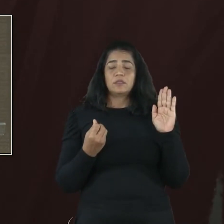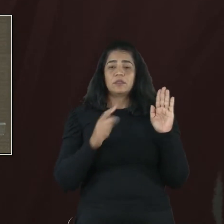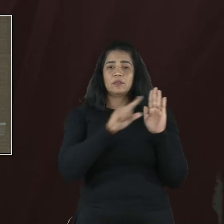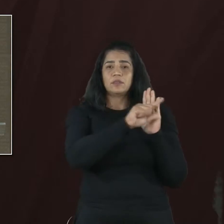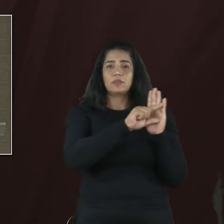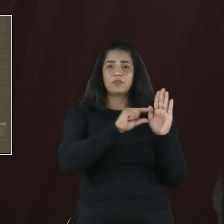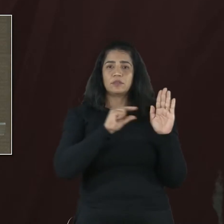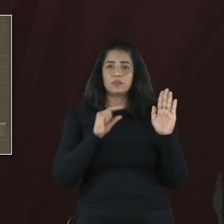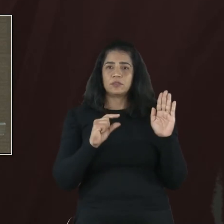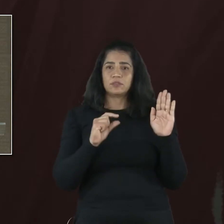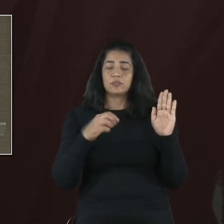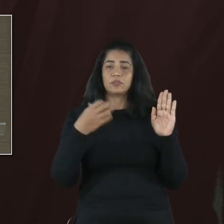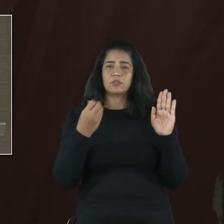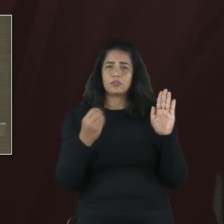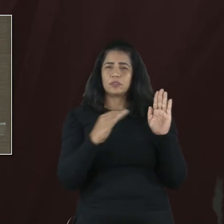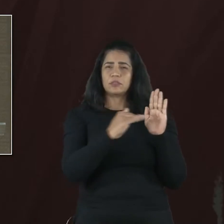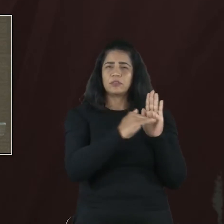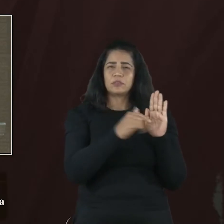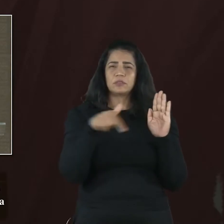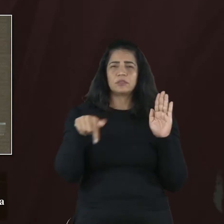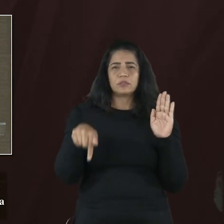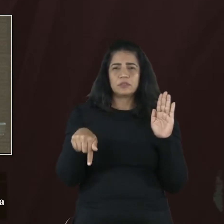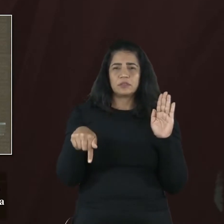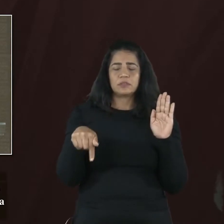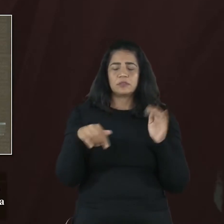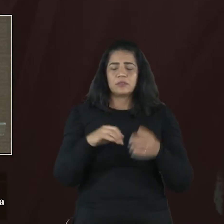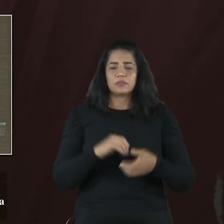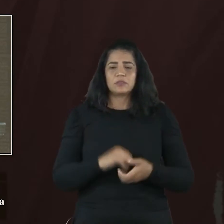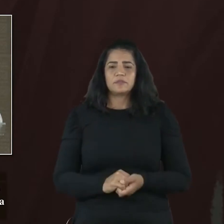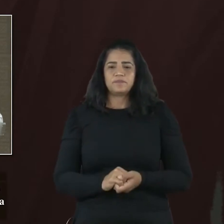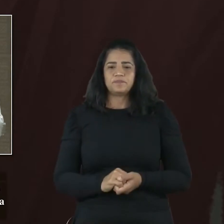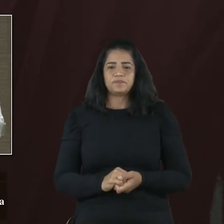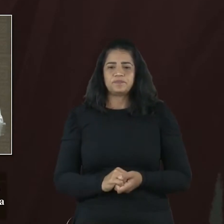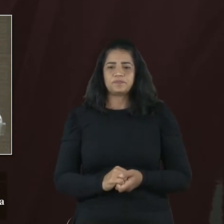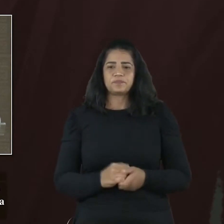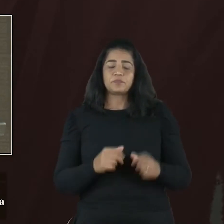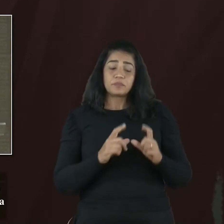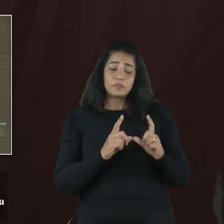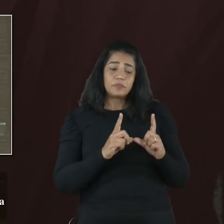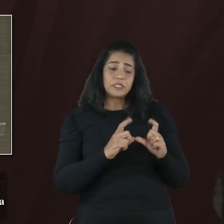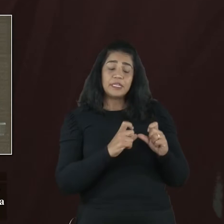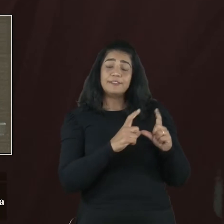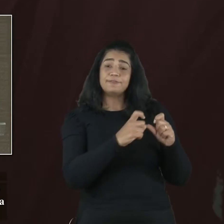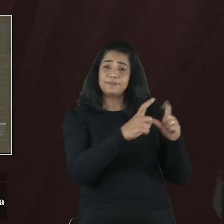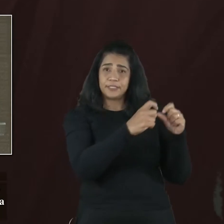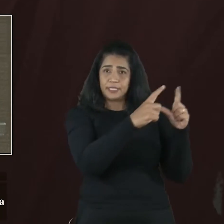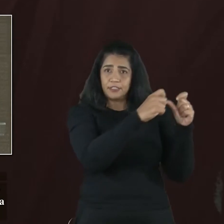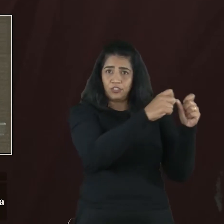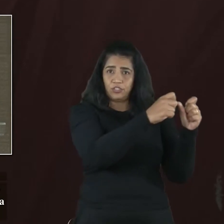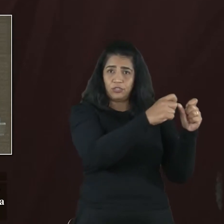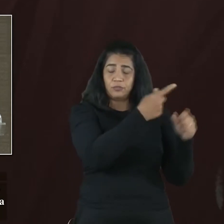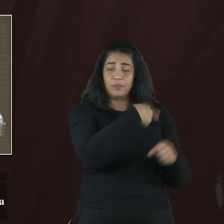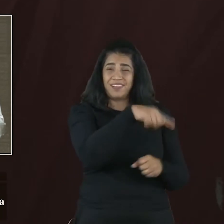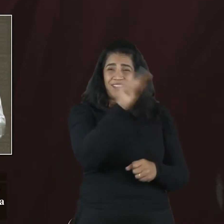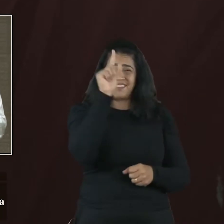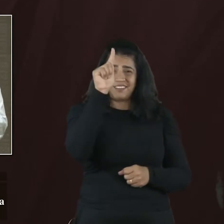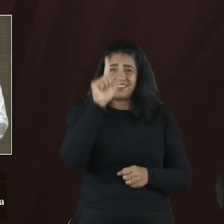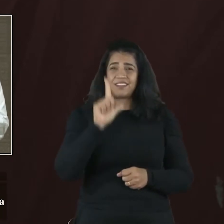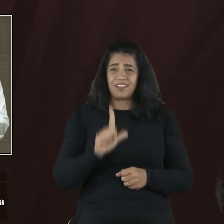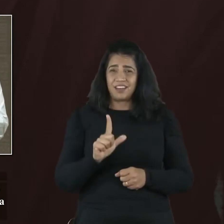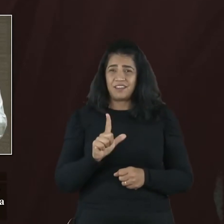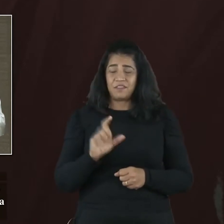versículos 6 e 7. E percorrendo a região frígio-gálata, tendo sido